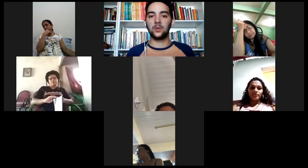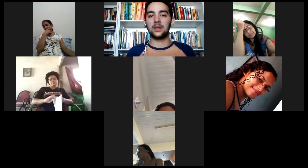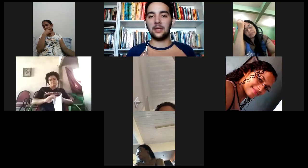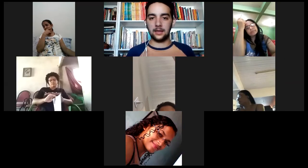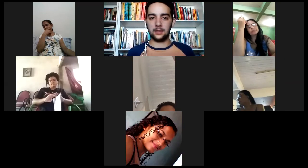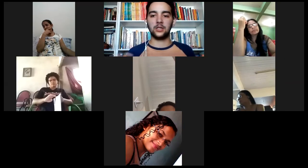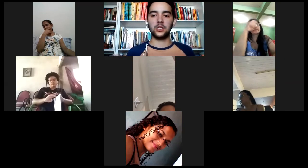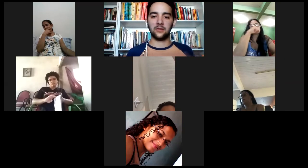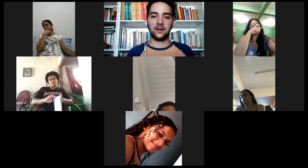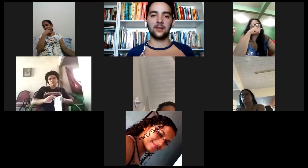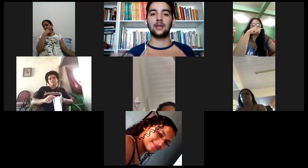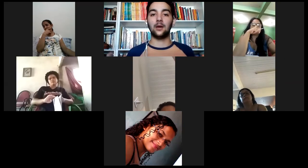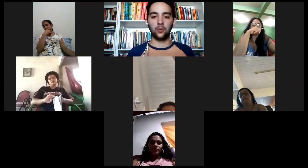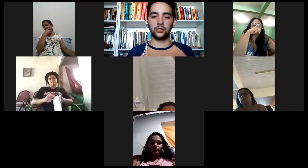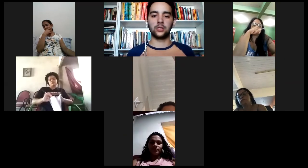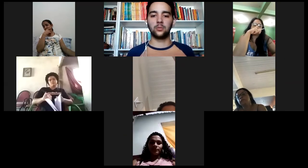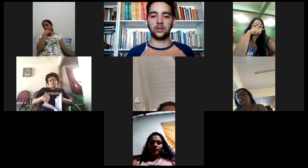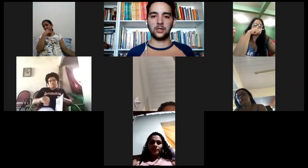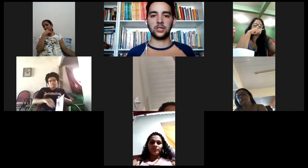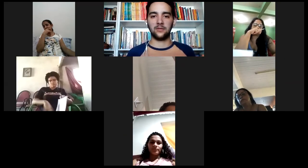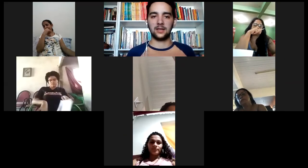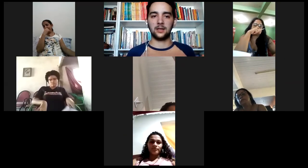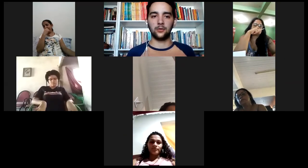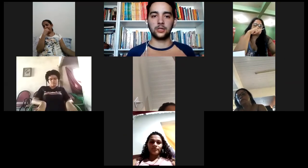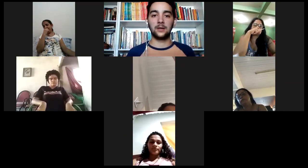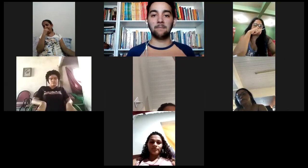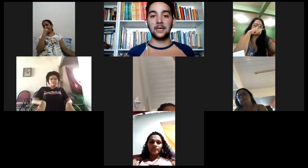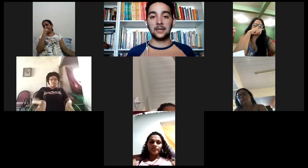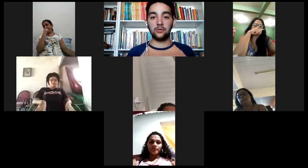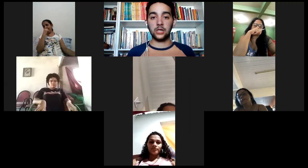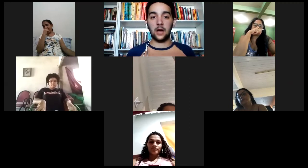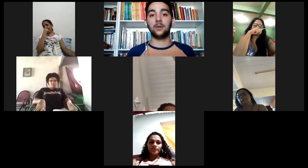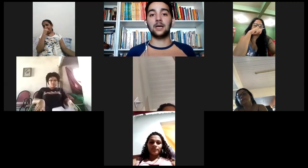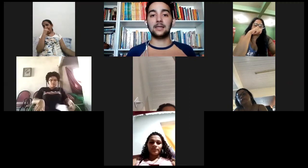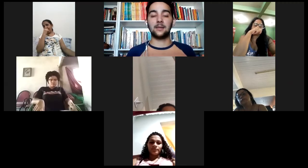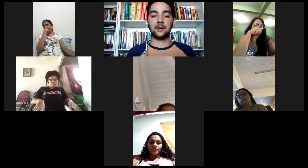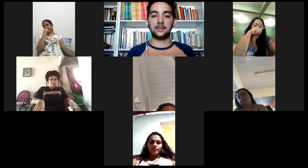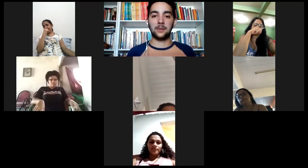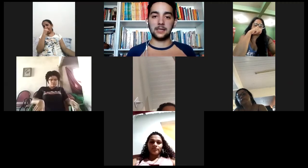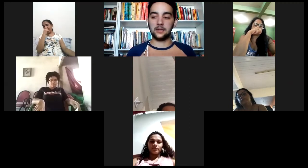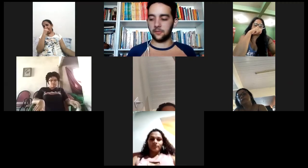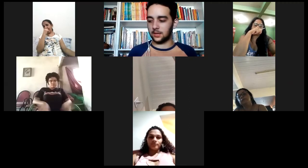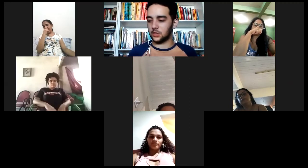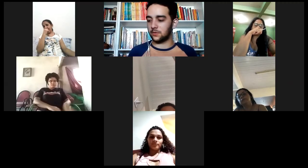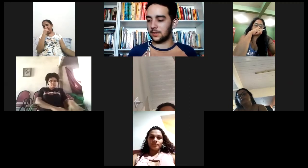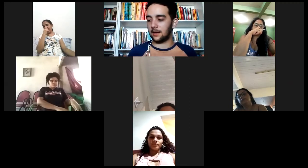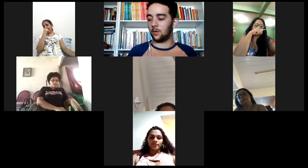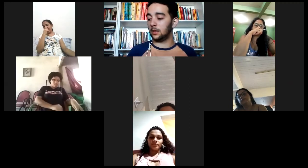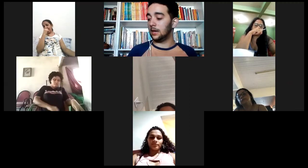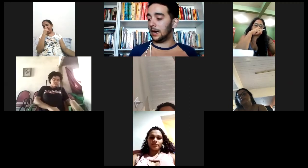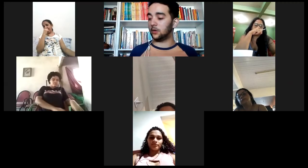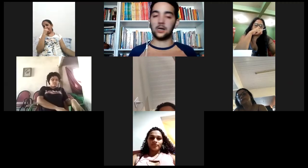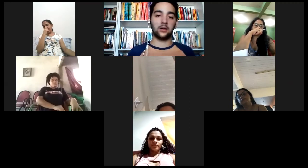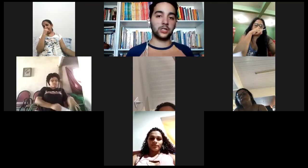vocês estão entendendo o que a gente está falando até hoje, sobre o que a gente está falando até hoje. Então, tchau para quem quiser participar. Terça-feira a gente vai ter